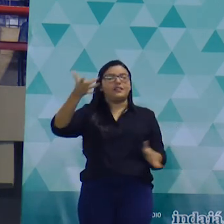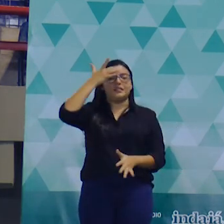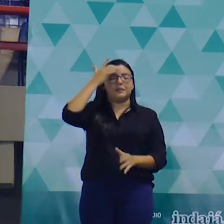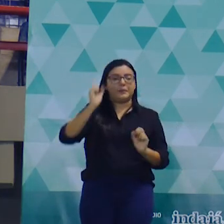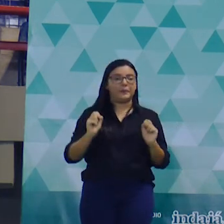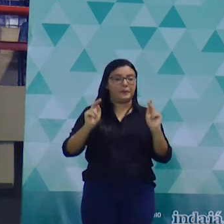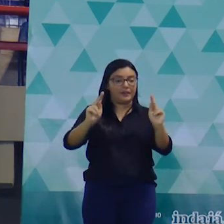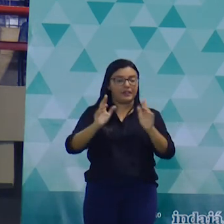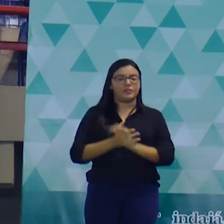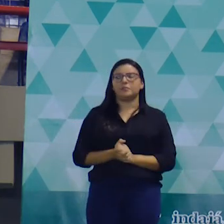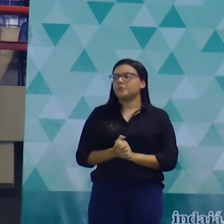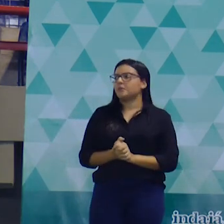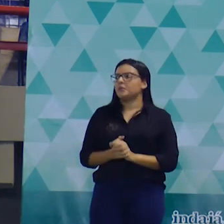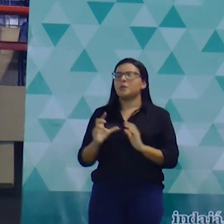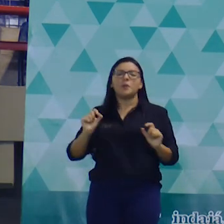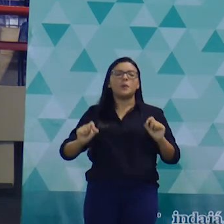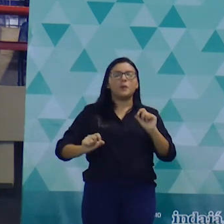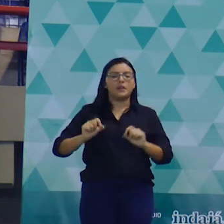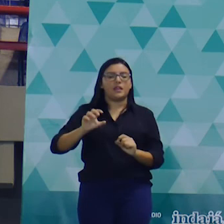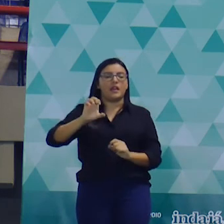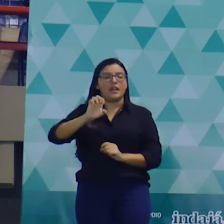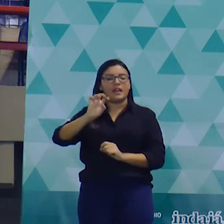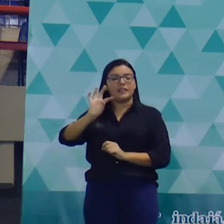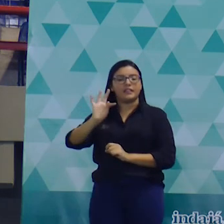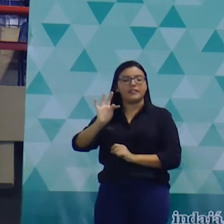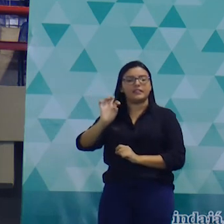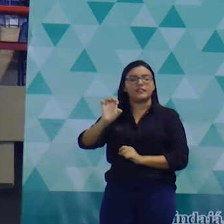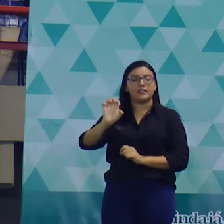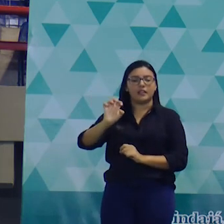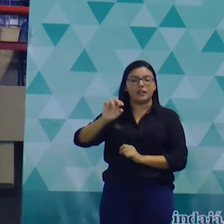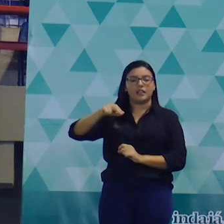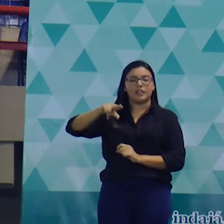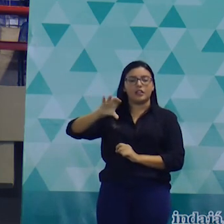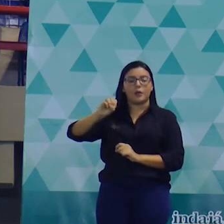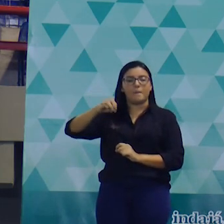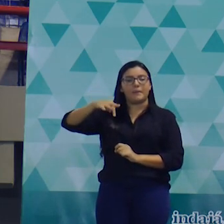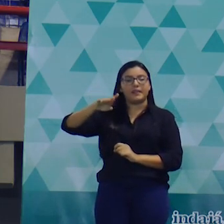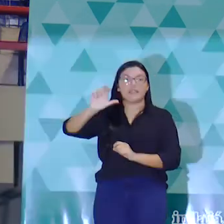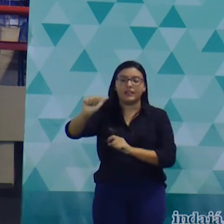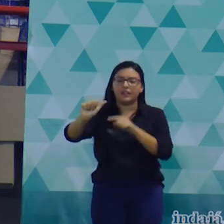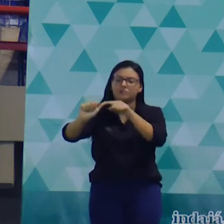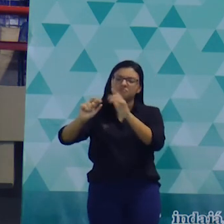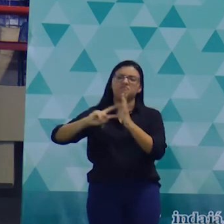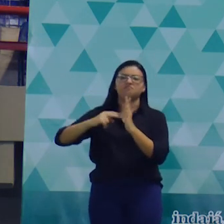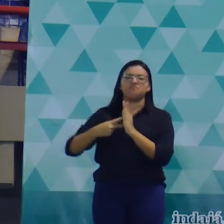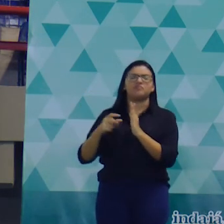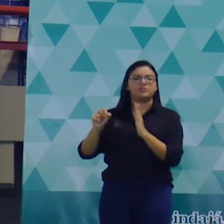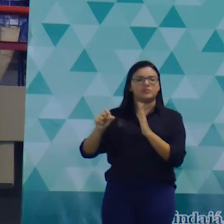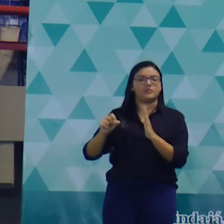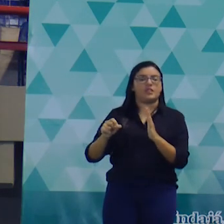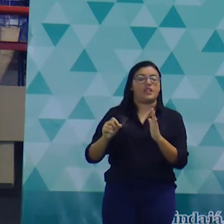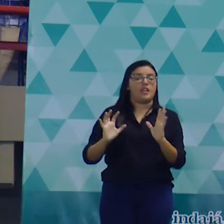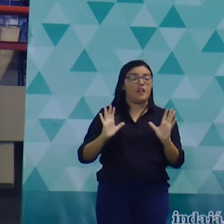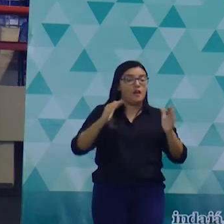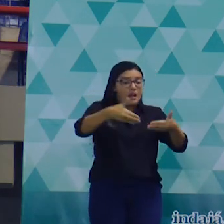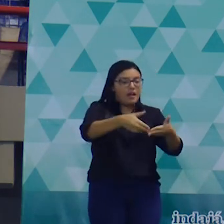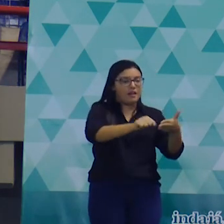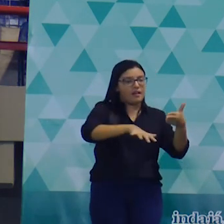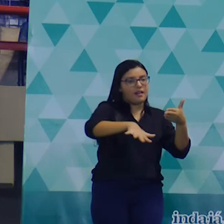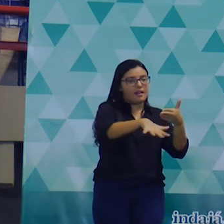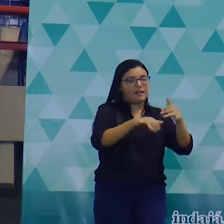bom? Mas o que é exatamente estequiometria? Companheiros, estequiometria é a parte da química que